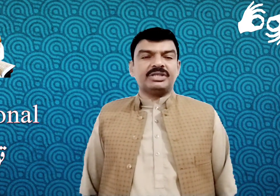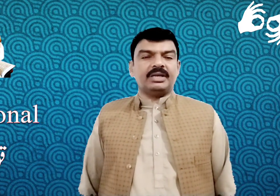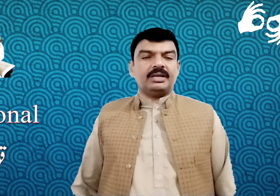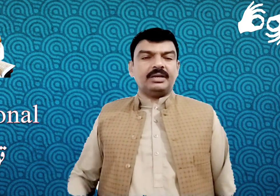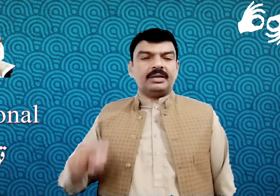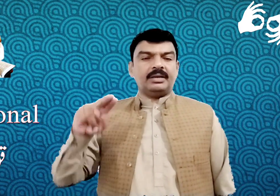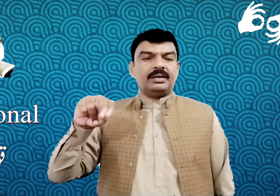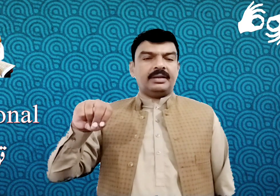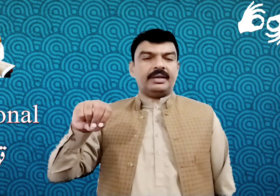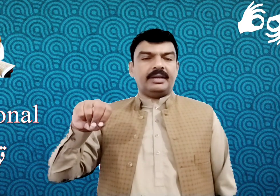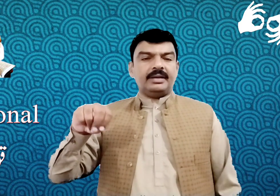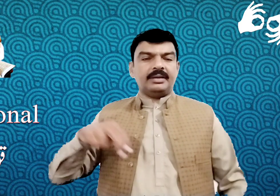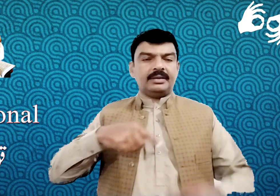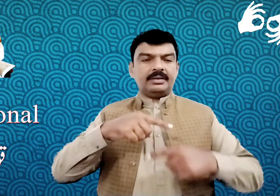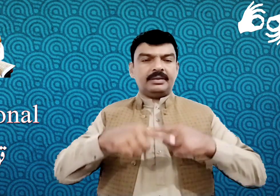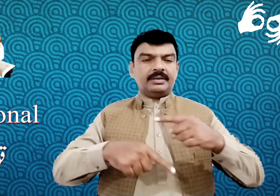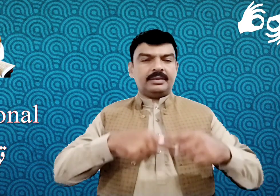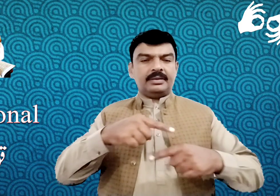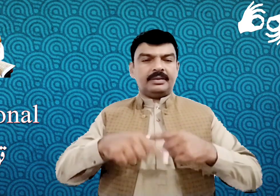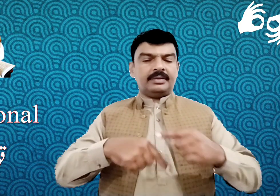नेशनल एन